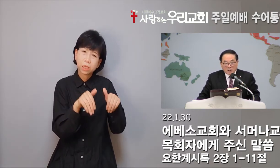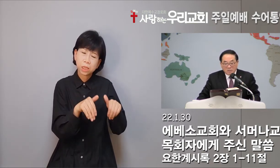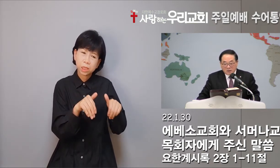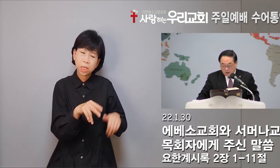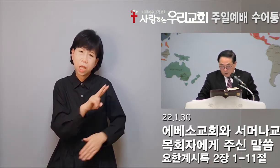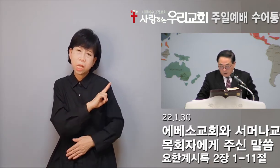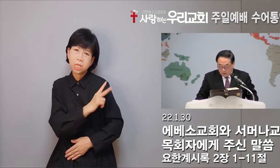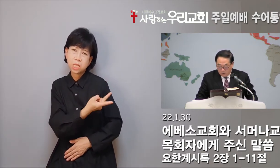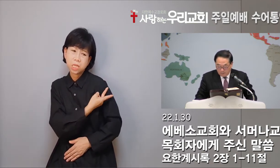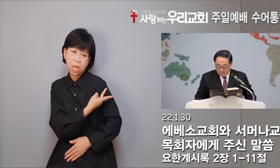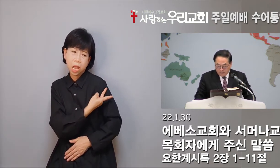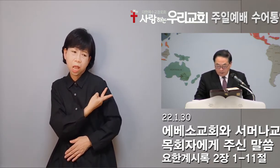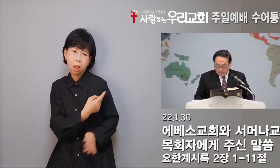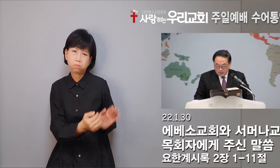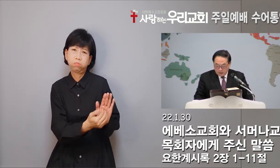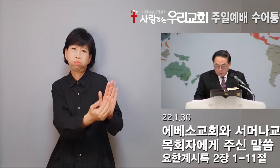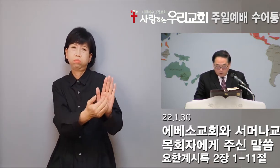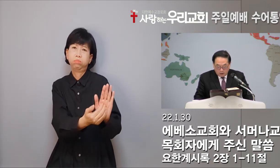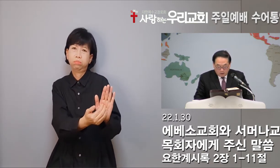이단적 가르침을 경계하고